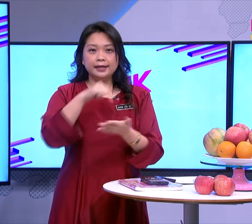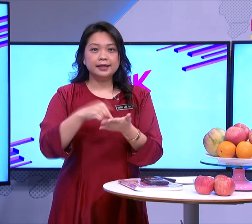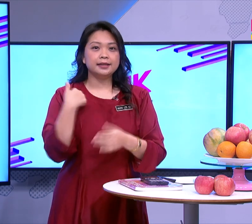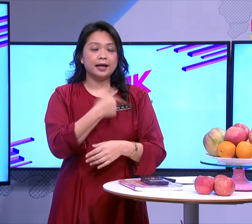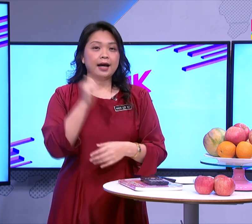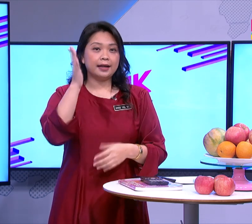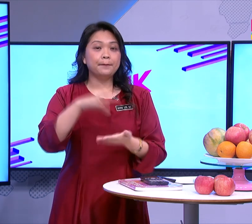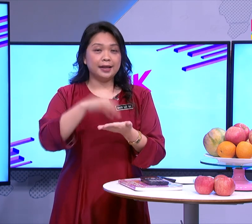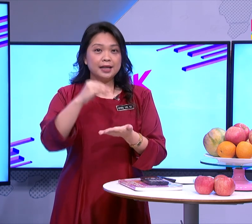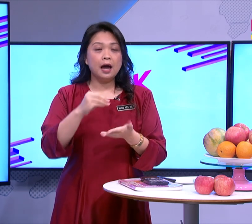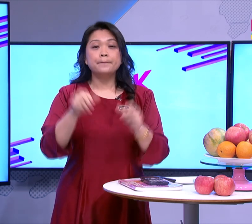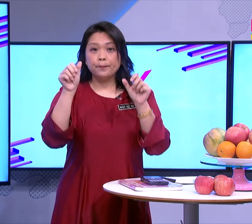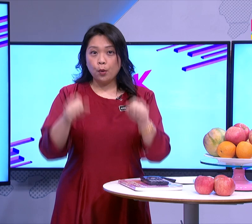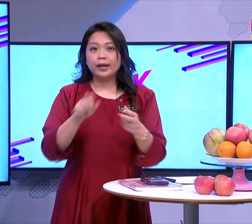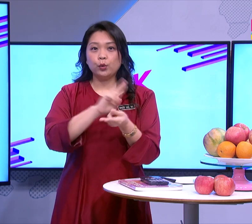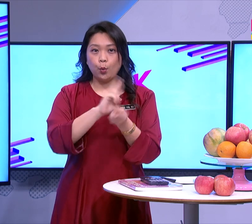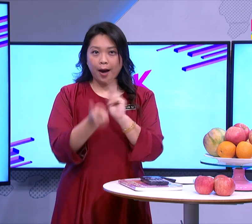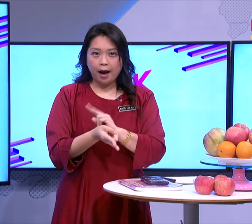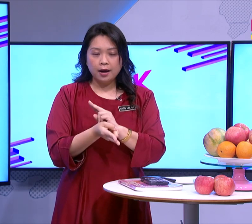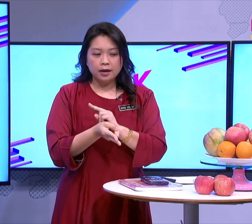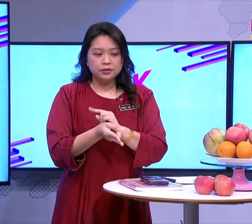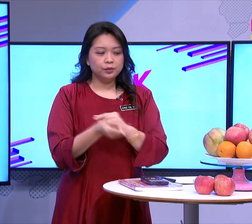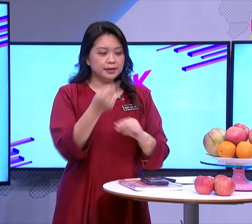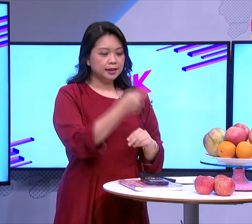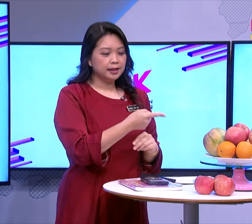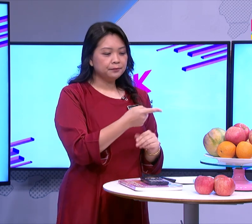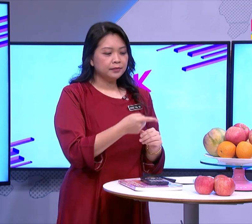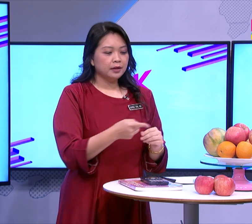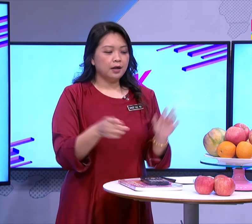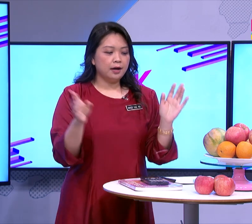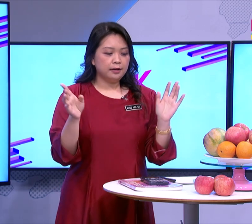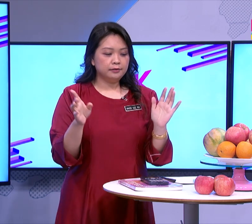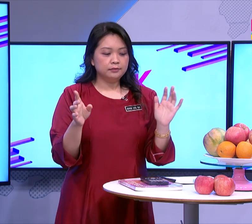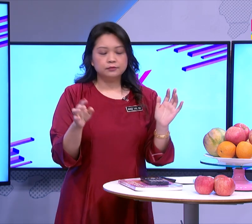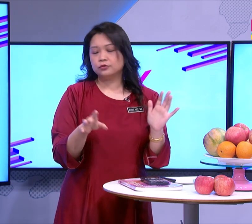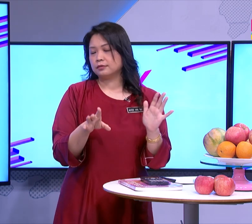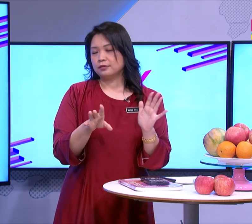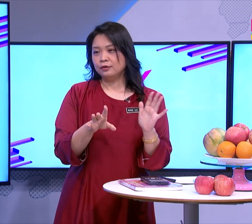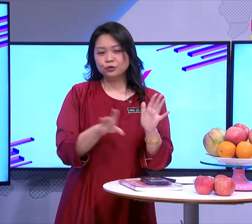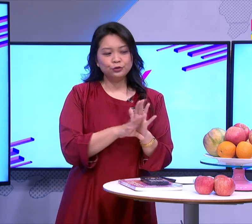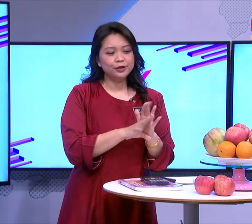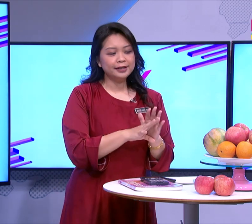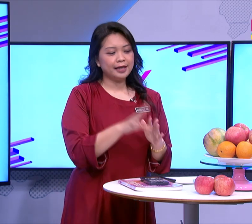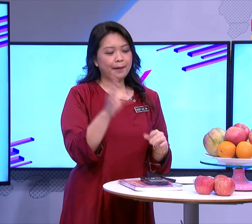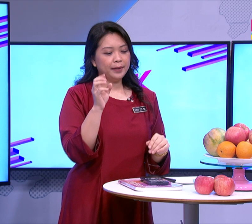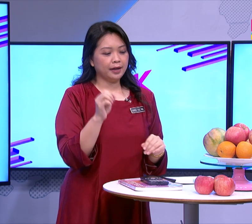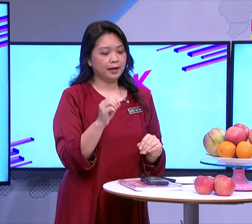hari ini kita akan belajar pembeli ubah so disini contohnya kita ambil